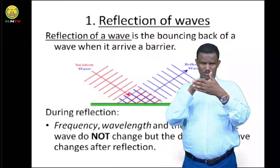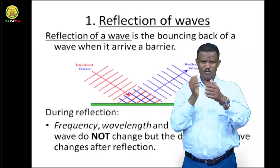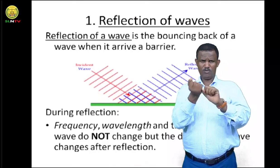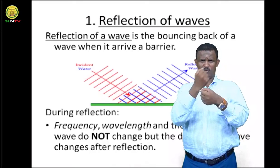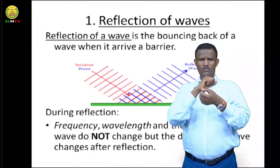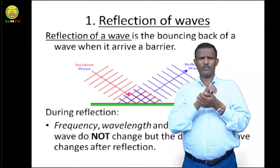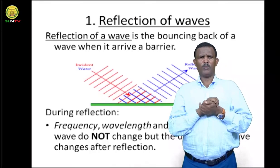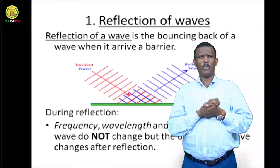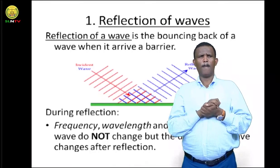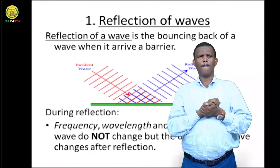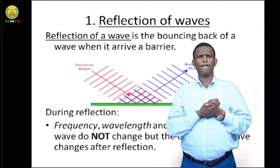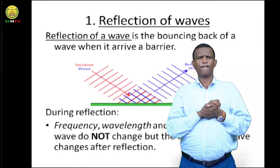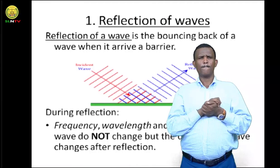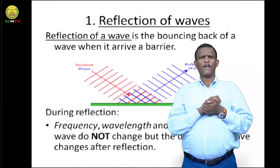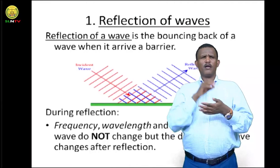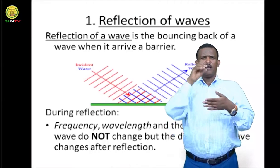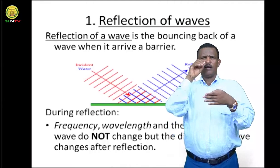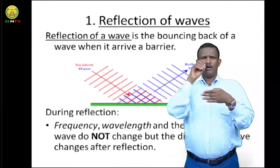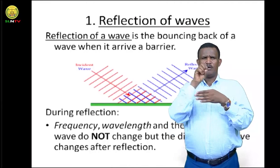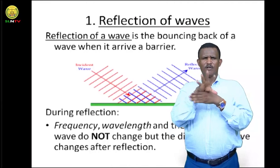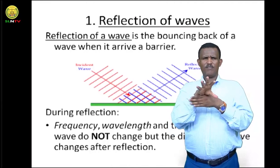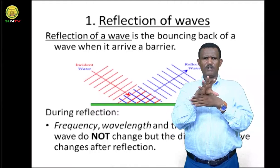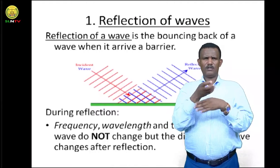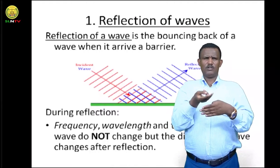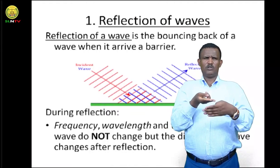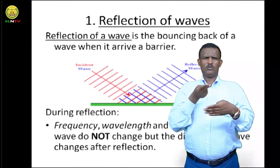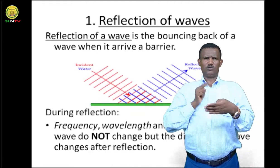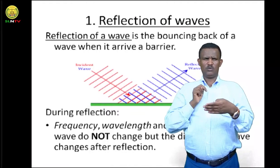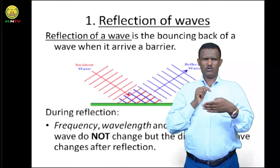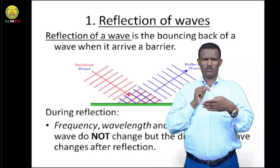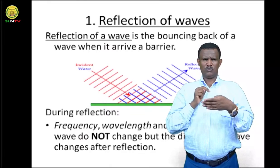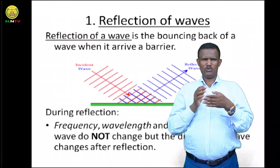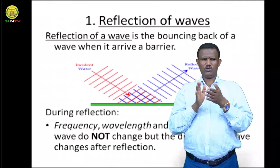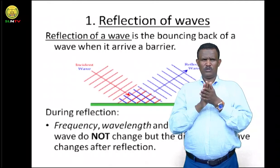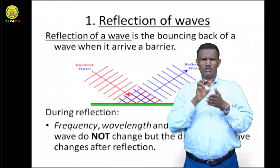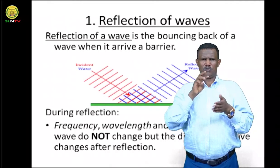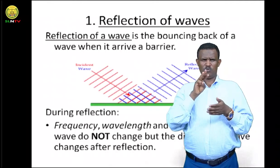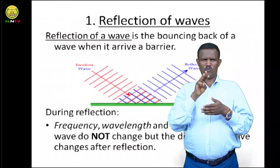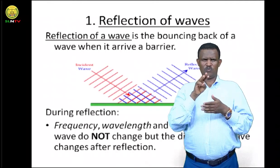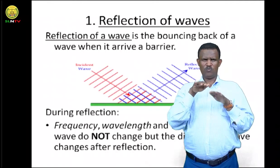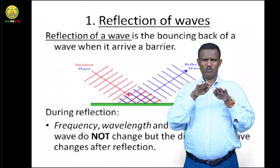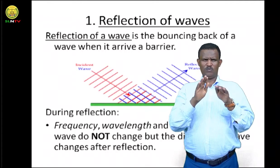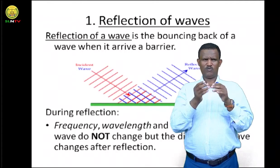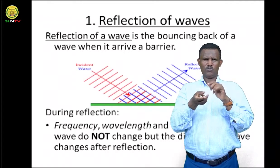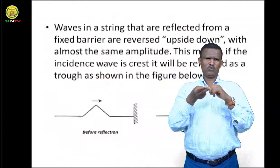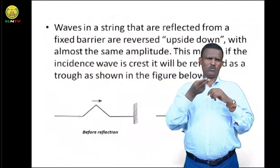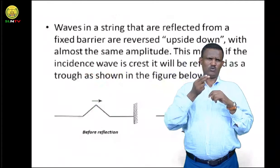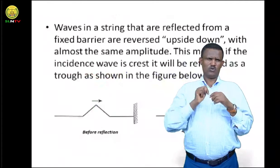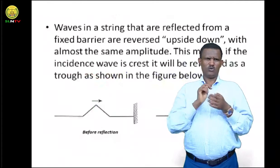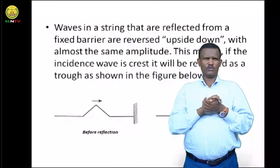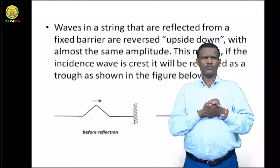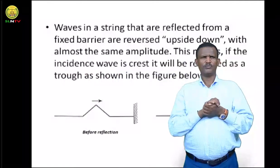properties-ka koowaad markaa waxa la leeyahay reflection waa soo noqod ay sameeyso weefku marka ay ku dhacdo barrier ayna ka